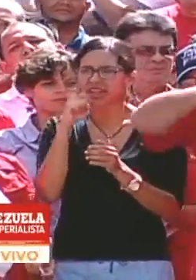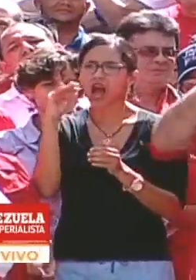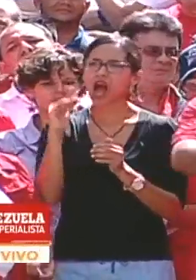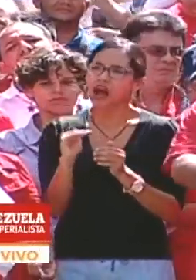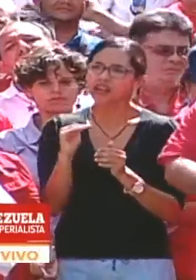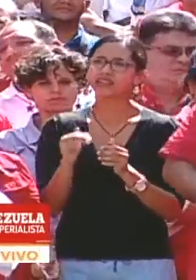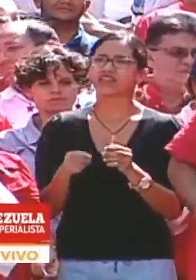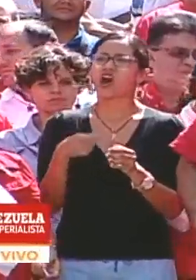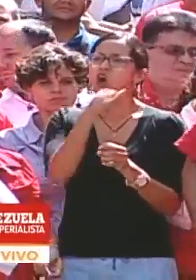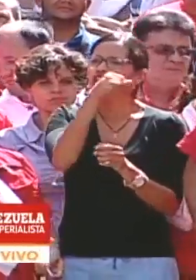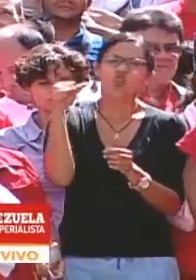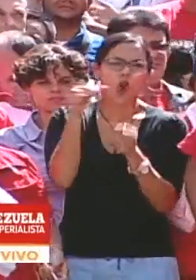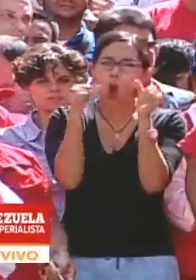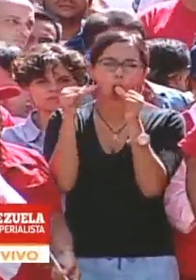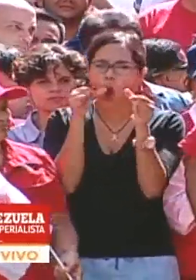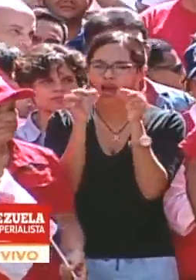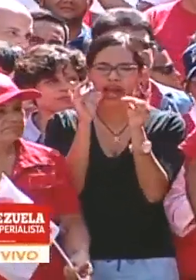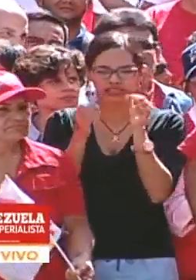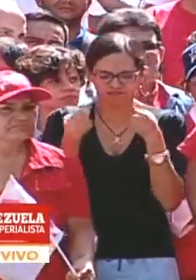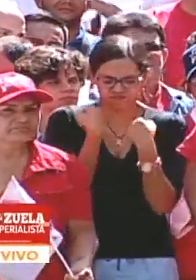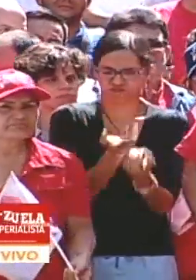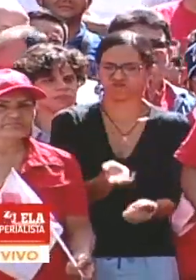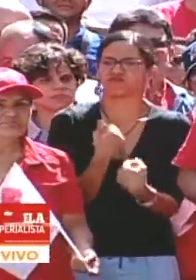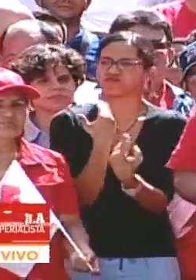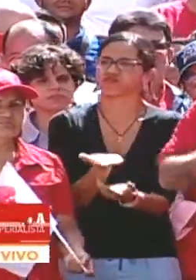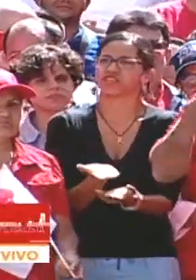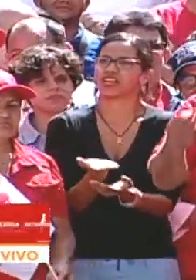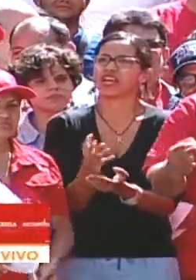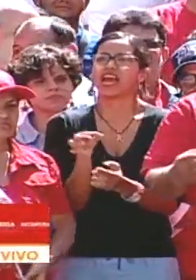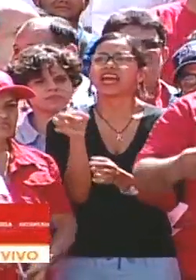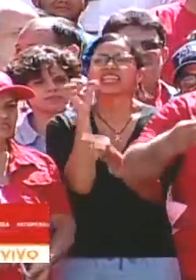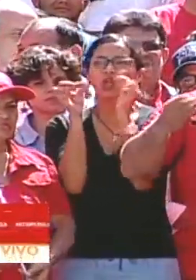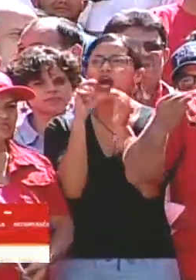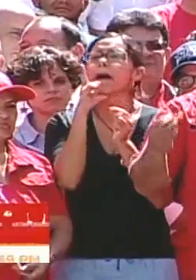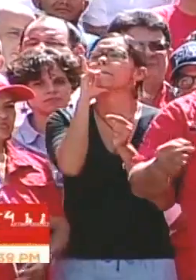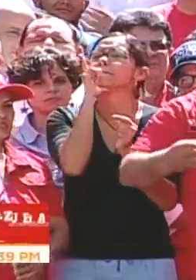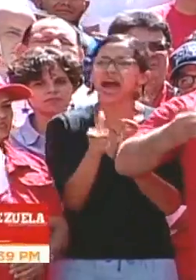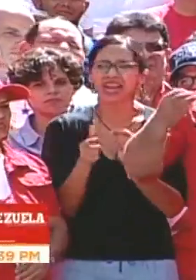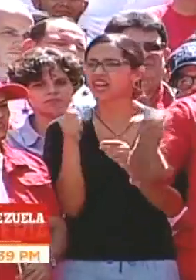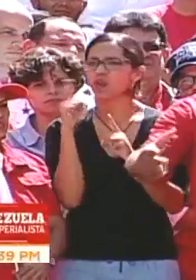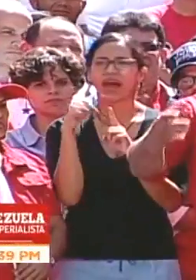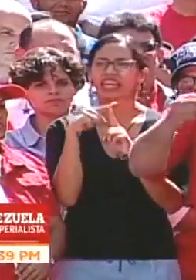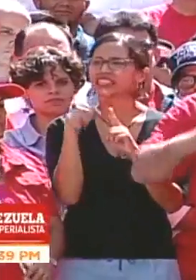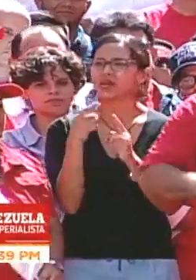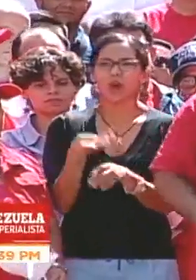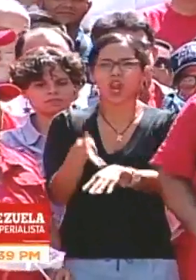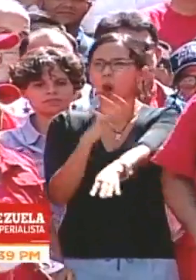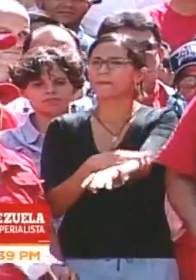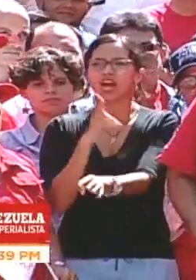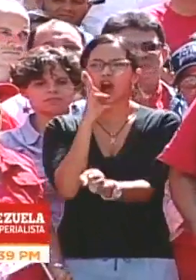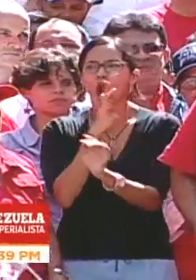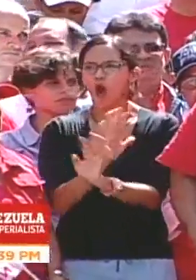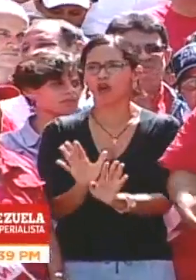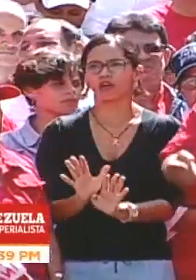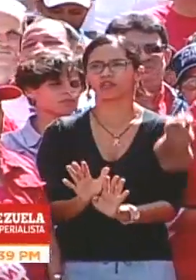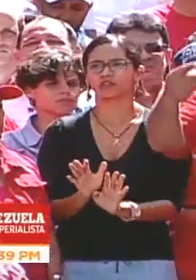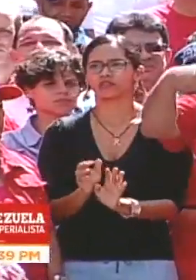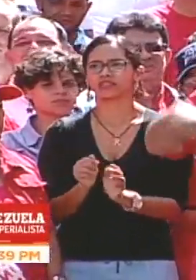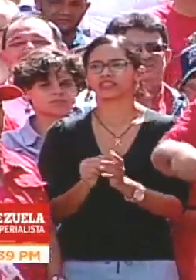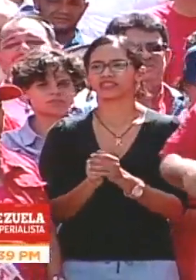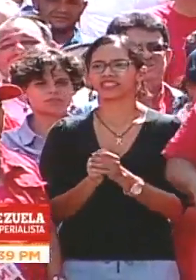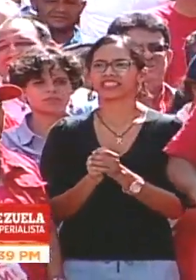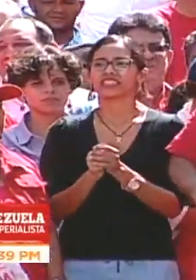Les entregan drogas. Y drogas malas de cualquier tipo, de lo peor. Se